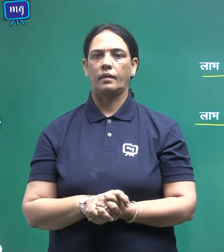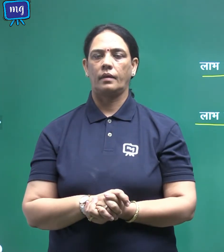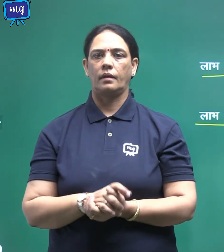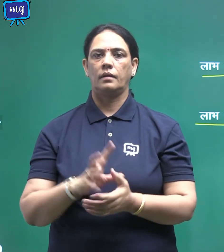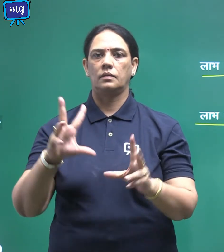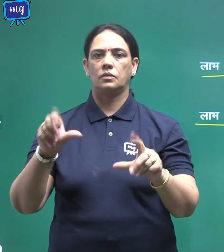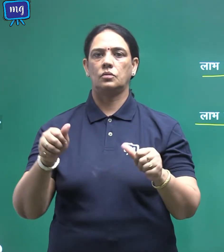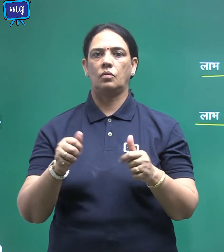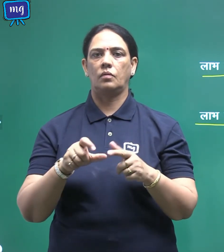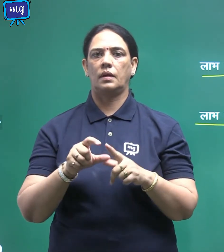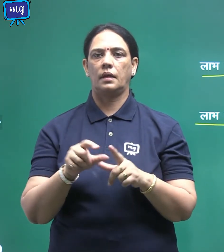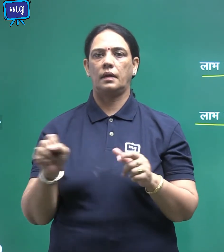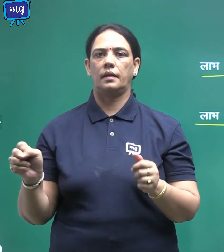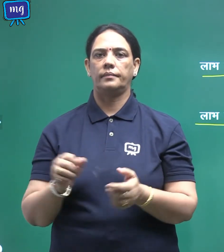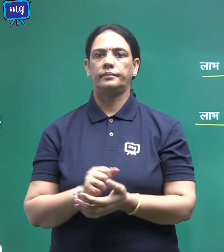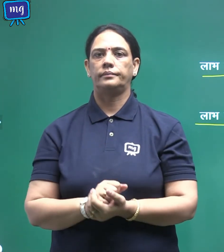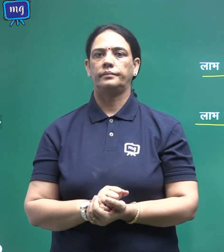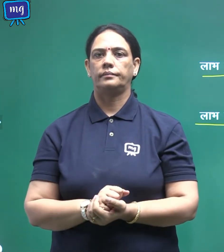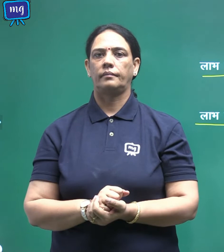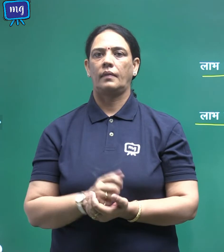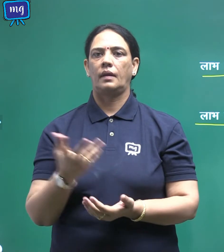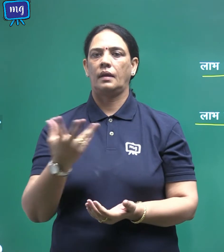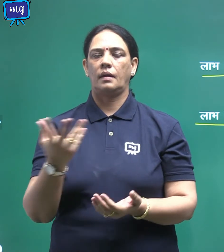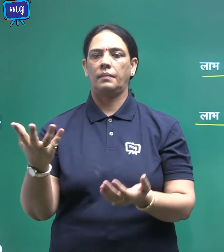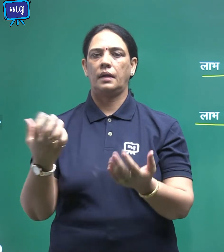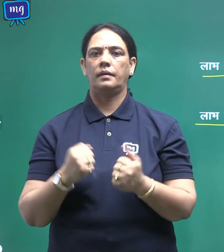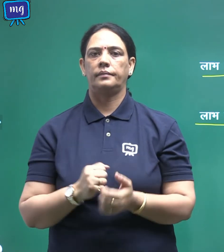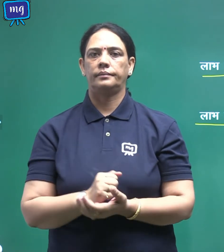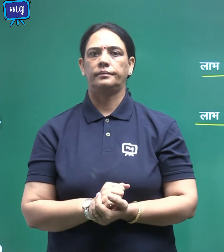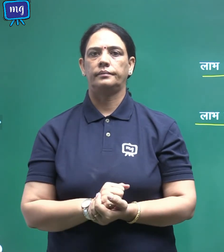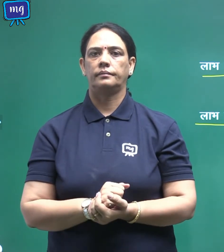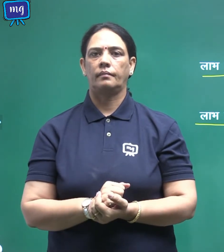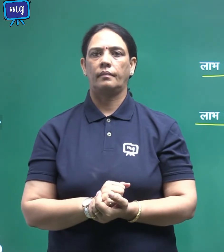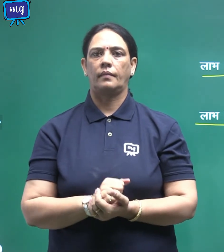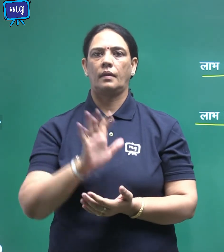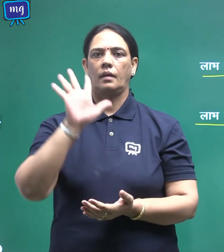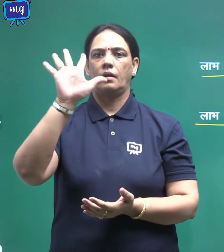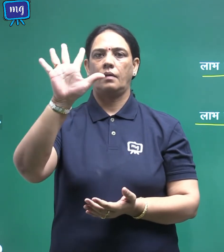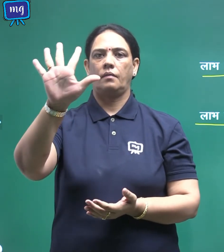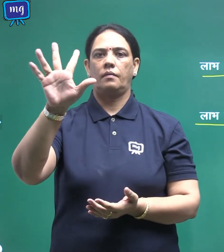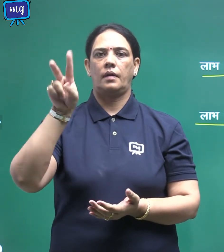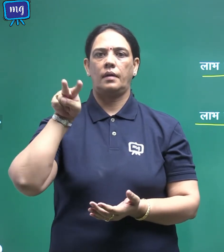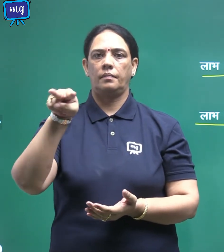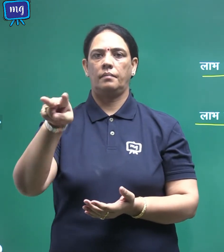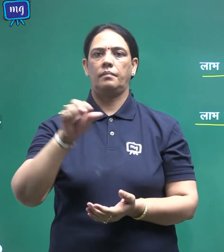हल करेंगे, क्या मिला? 500 बटे